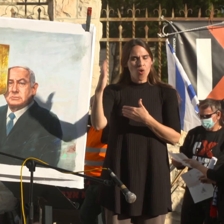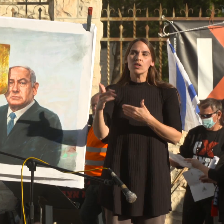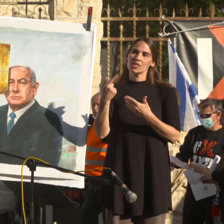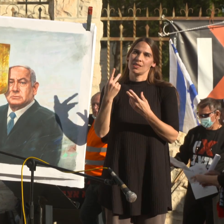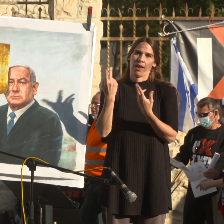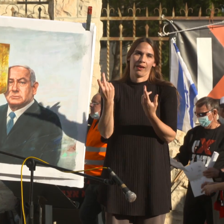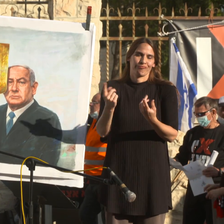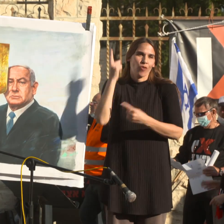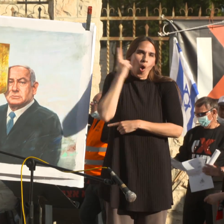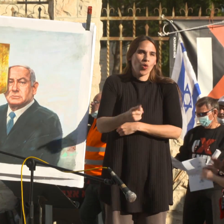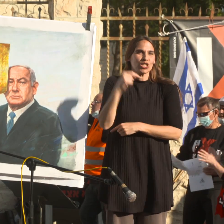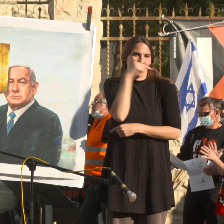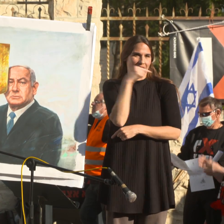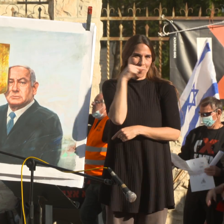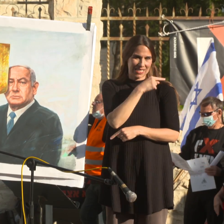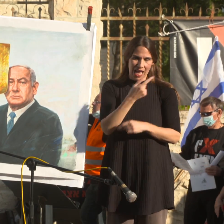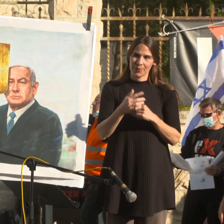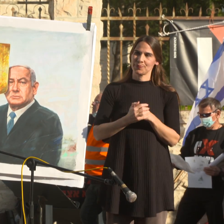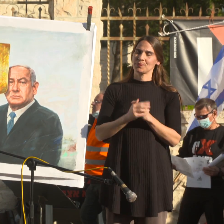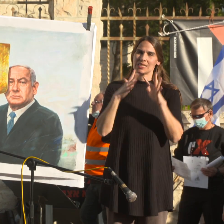עונש והחמצה.